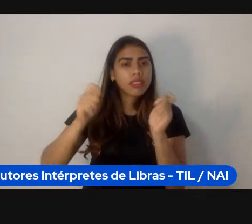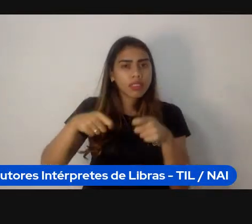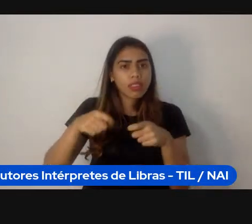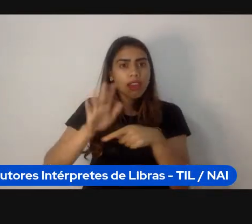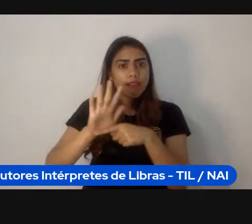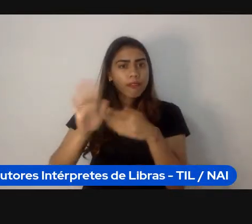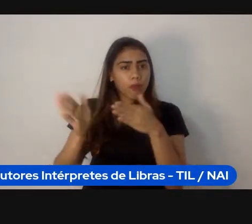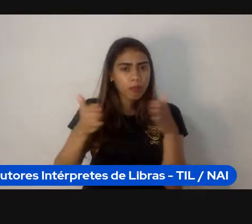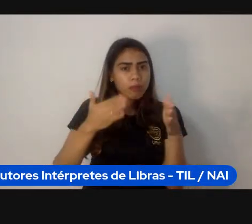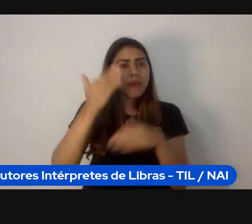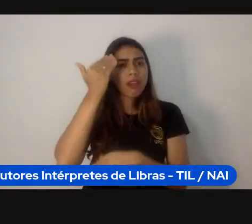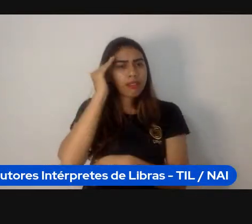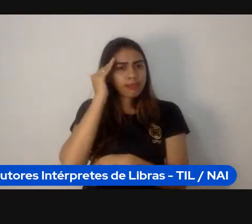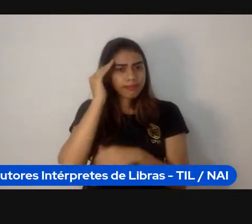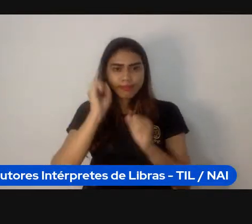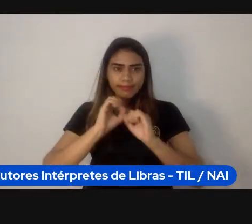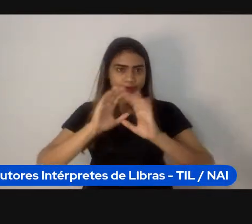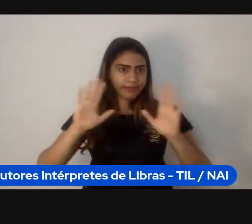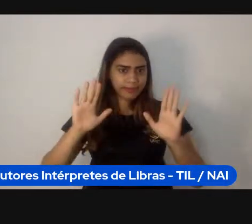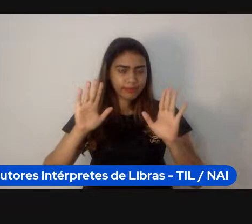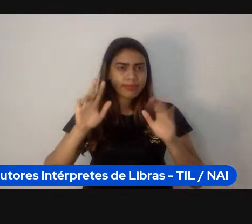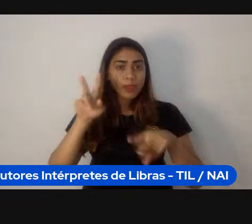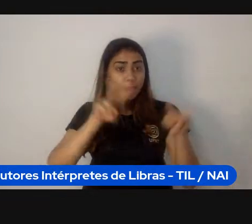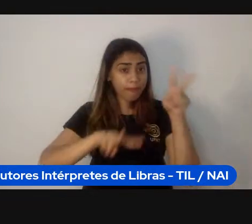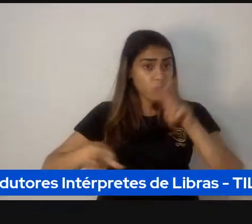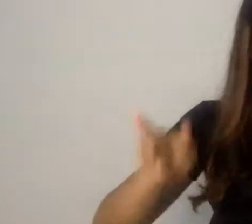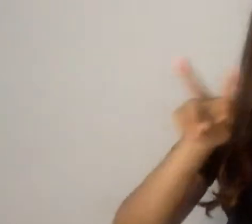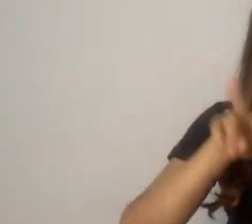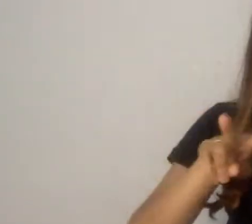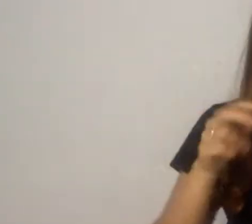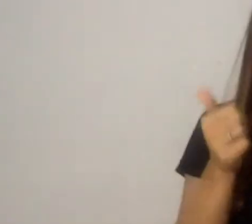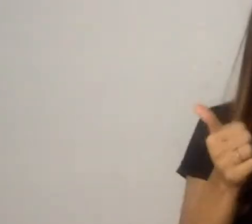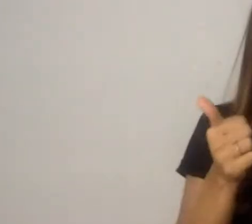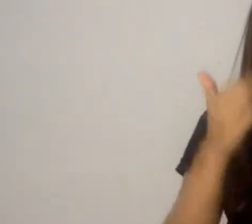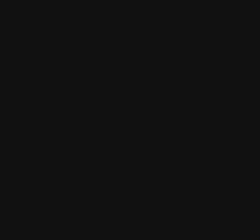aí a gente pode continuar. Obrigada.